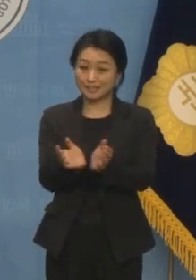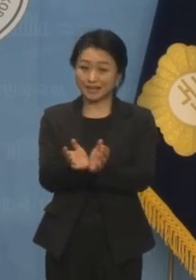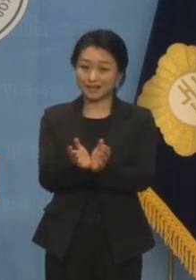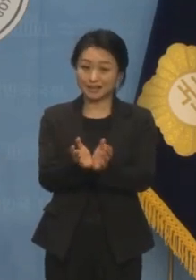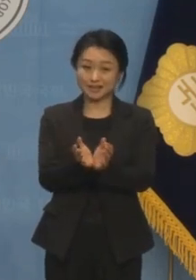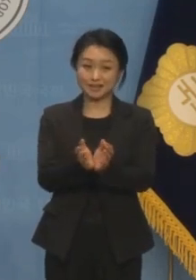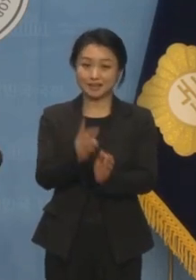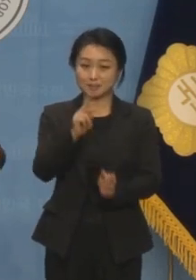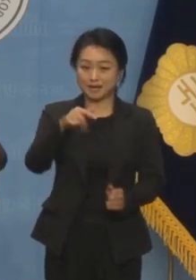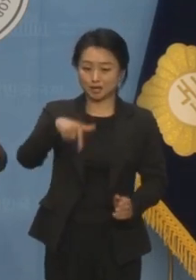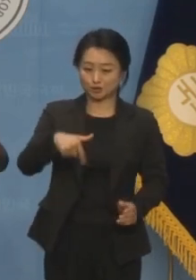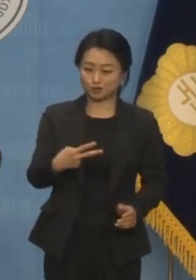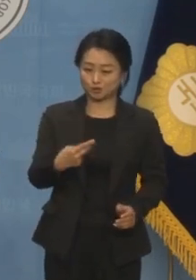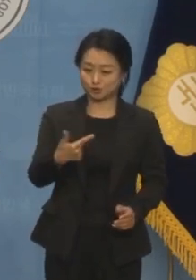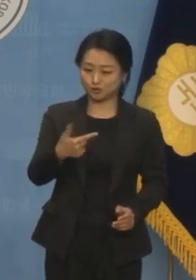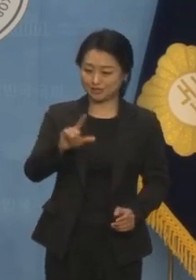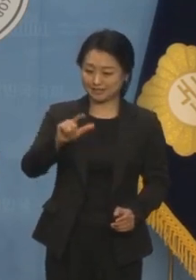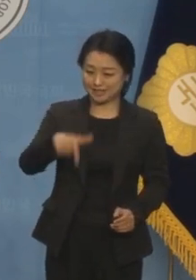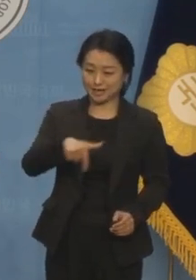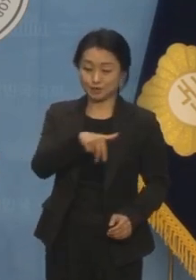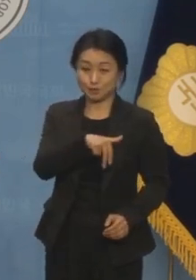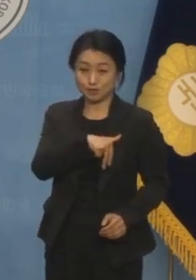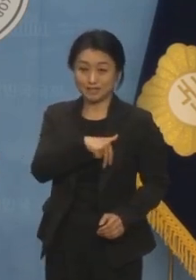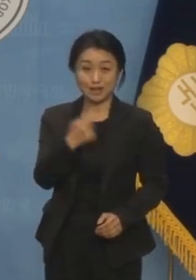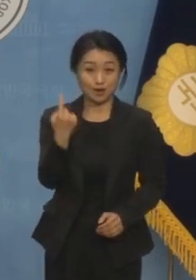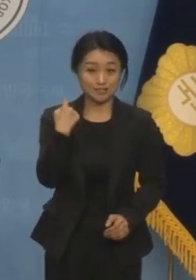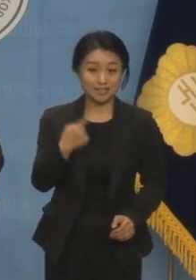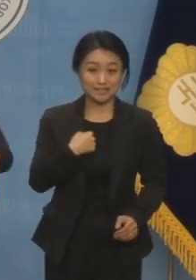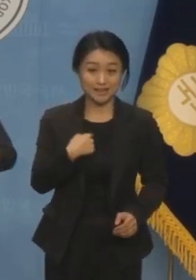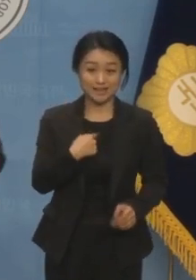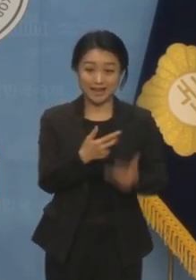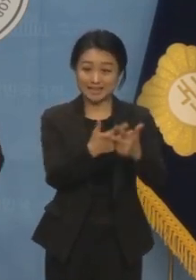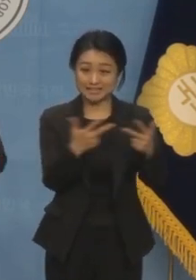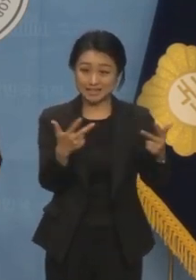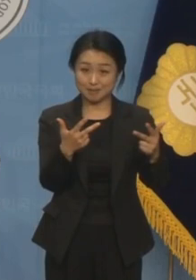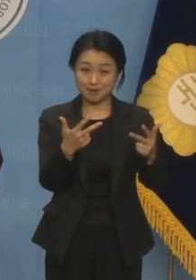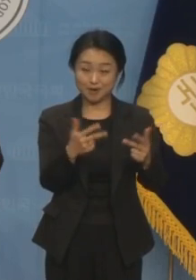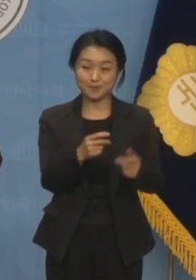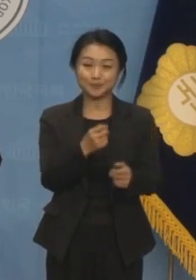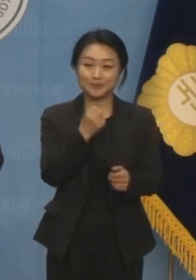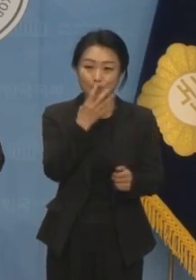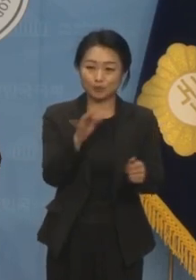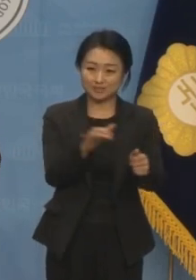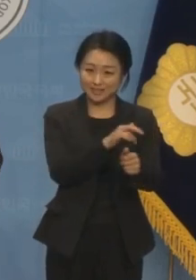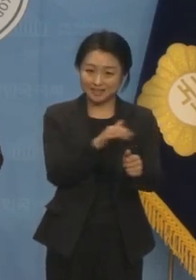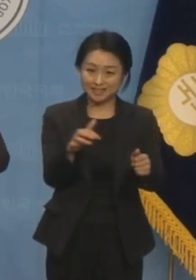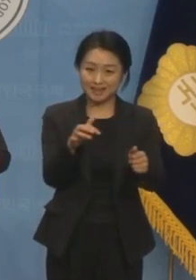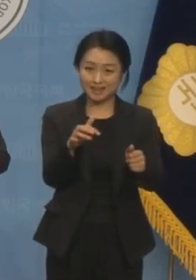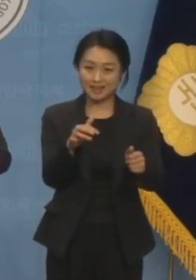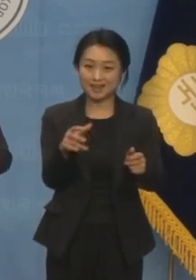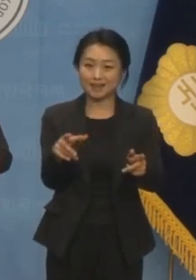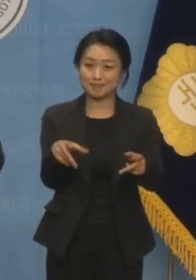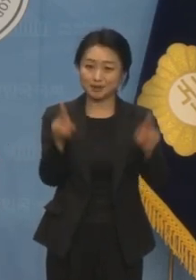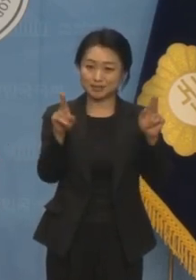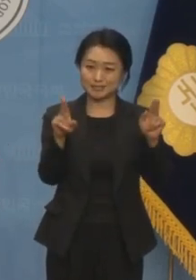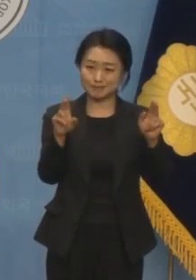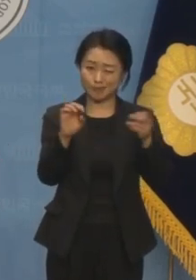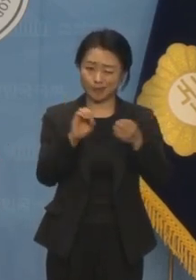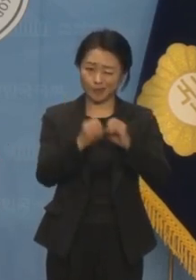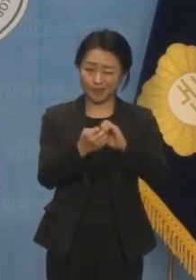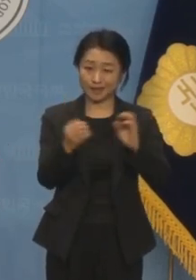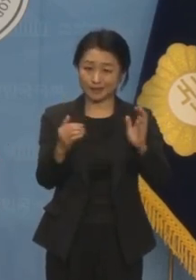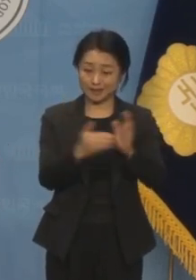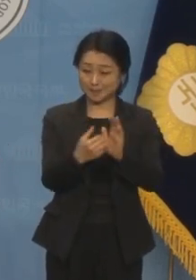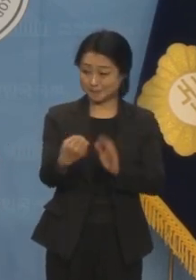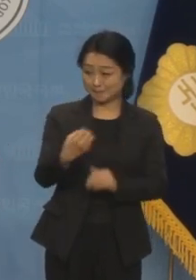통해서 제가 어제 공개했던 이재명 대표의 위중교사 녹취록이 짜깁기 됐다 이런 의혹을